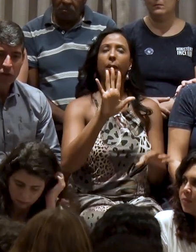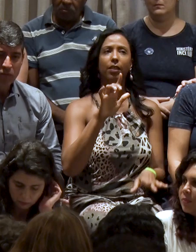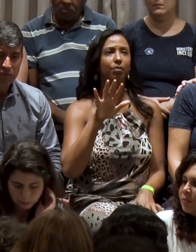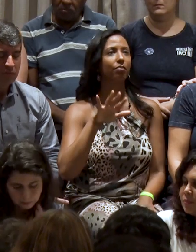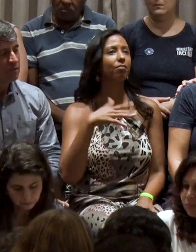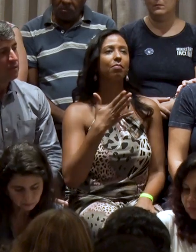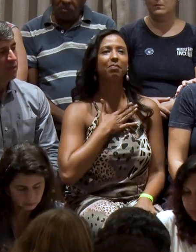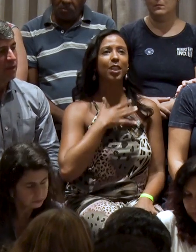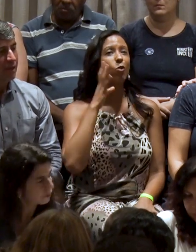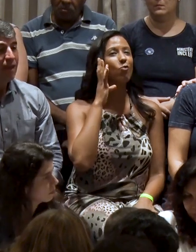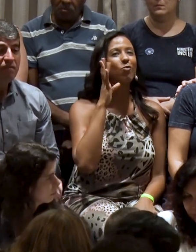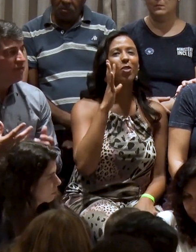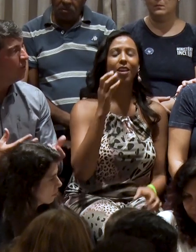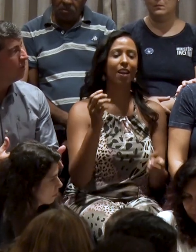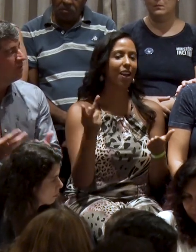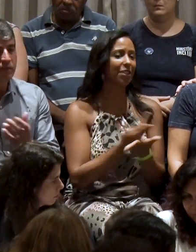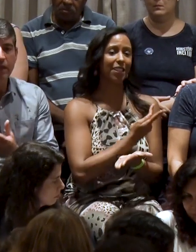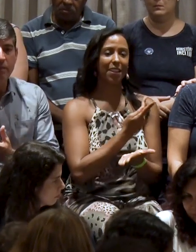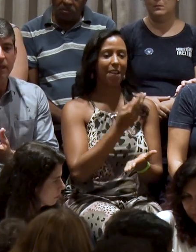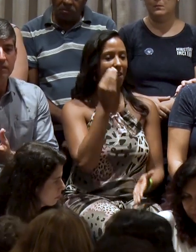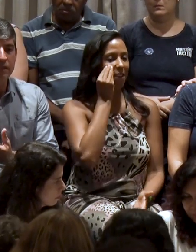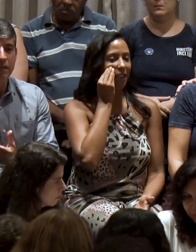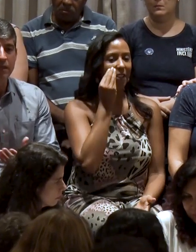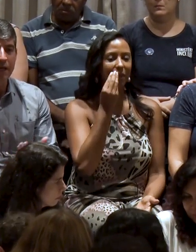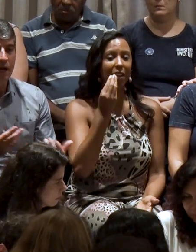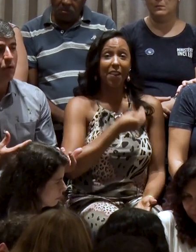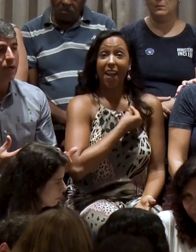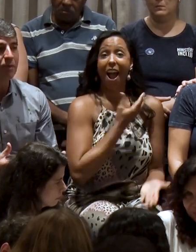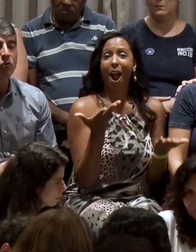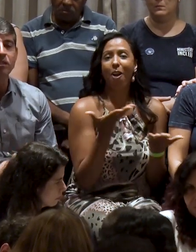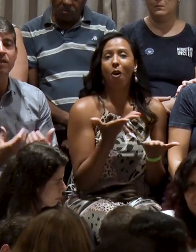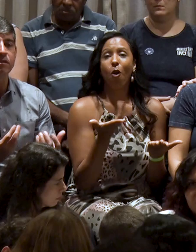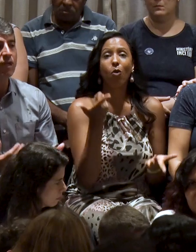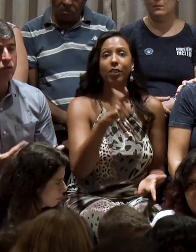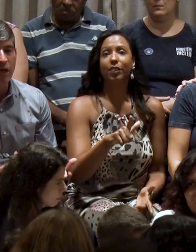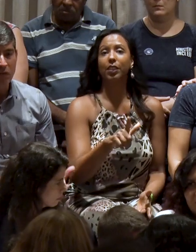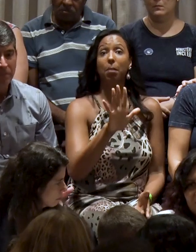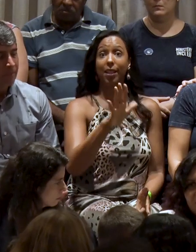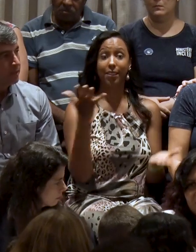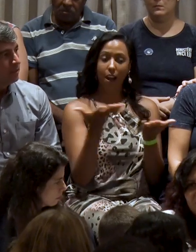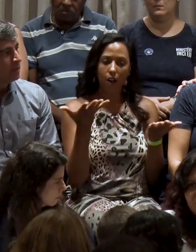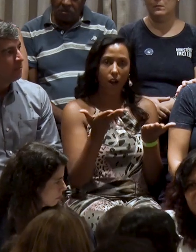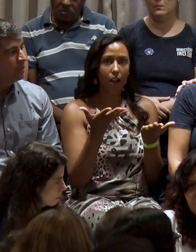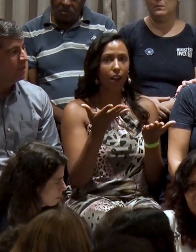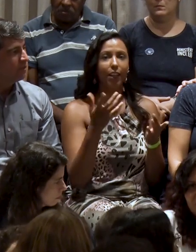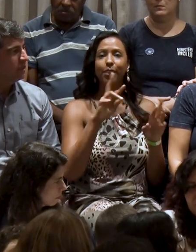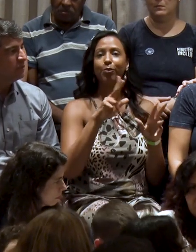sonho. É reviver o que eu vivi lá em Patinga, agora, mas numa dimensão nacional. Porque vocês não